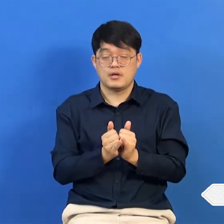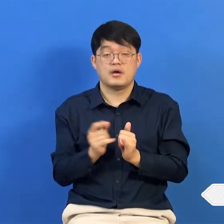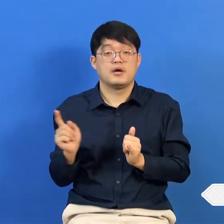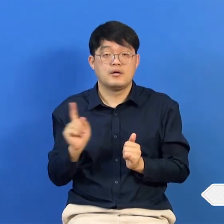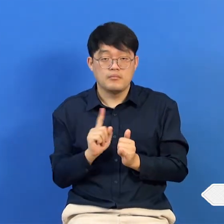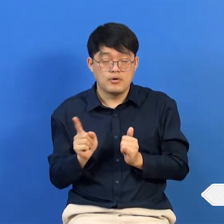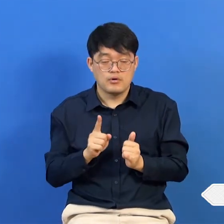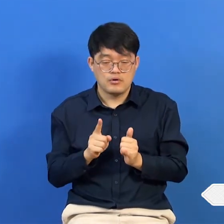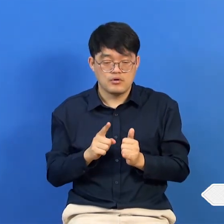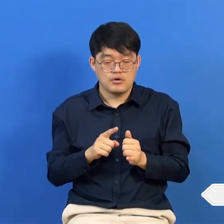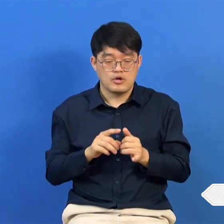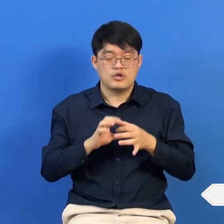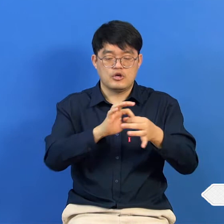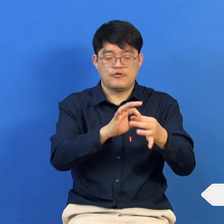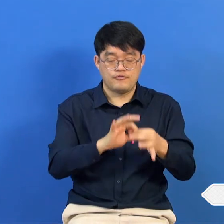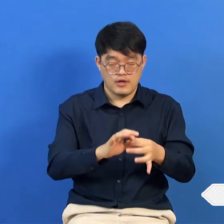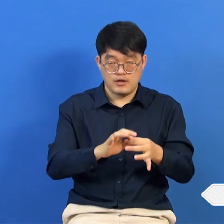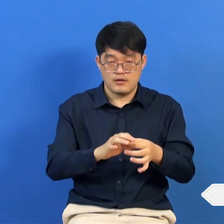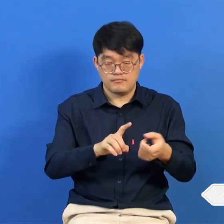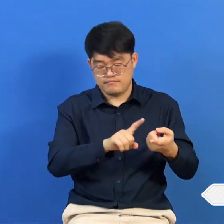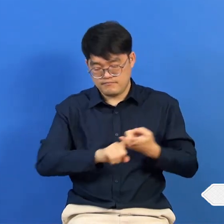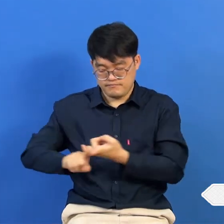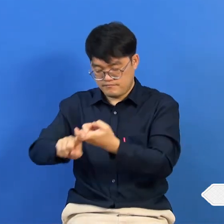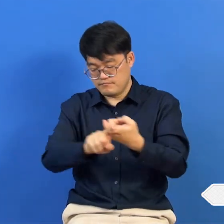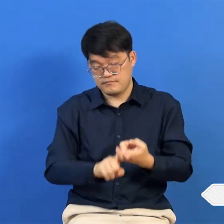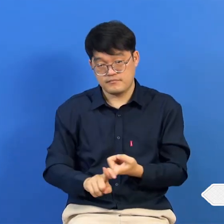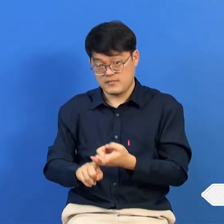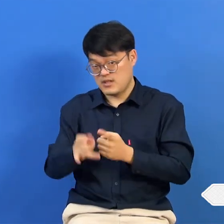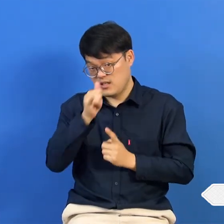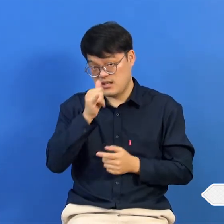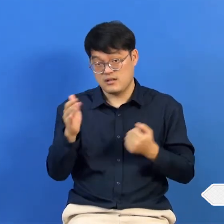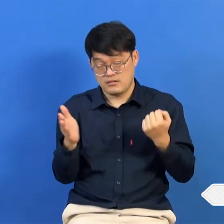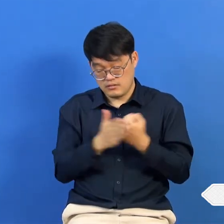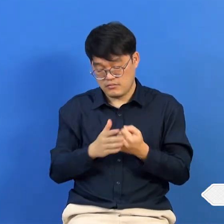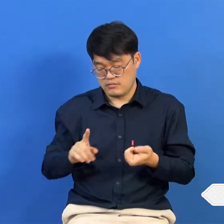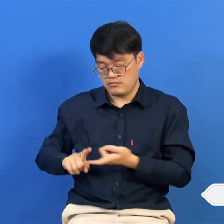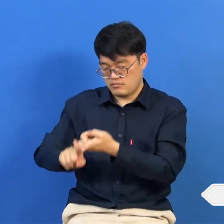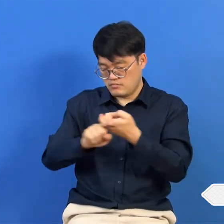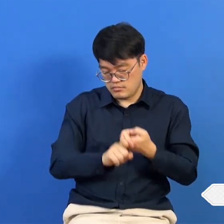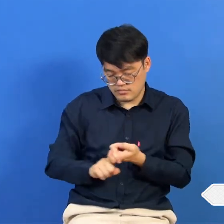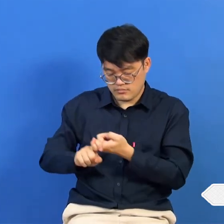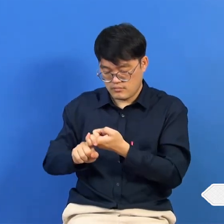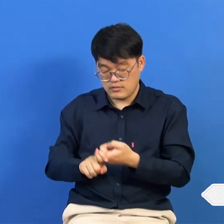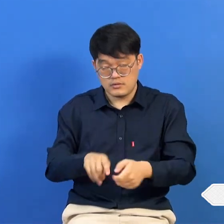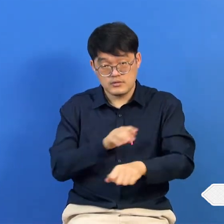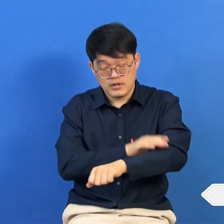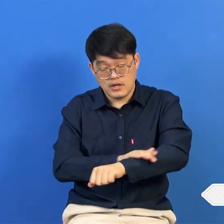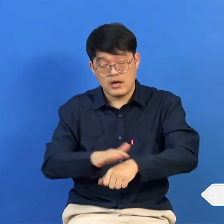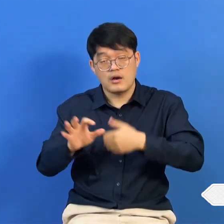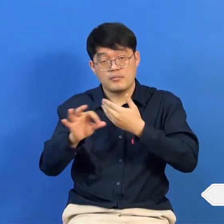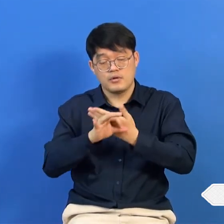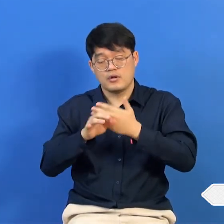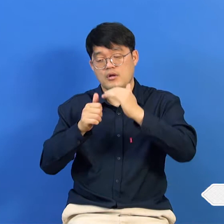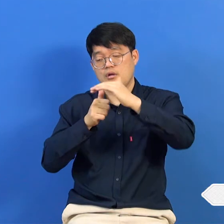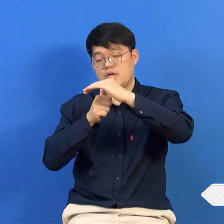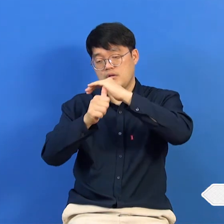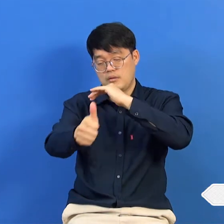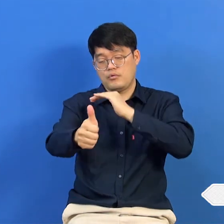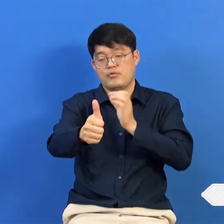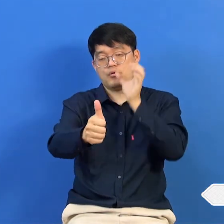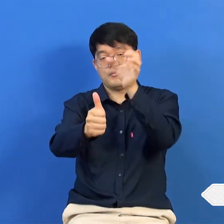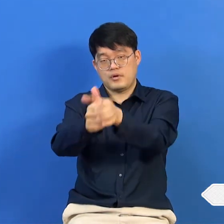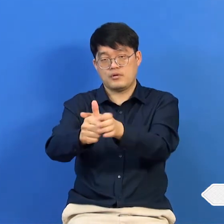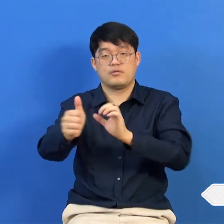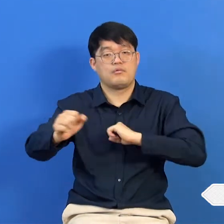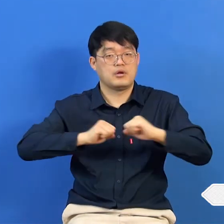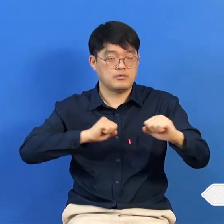위에 세워져 있기 때문에 그 연대와 연합이 제대로 기능을 하려면 대표자를 세워서 활동을 하게 할 수밖에